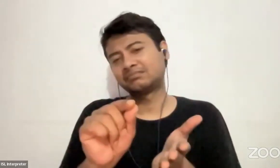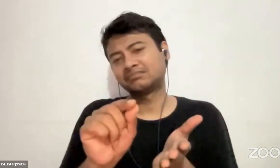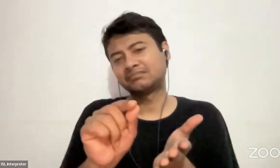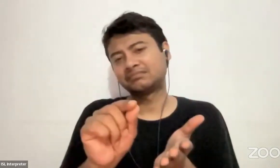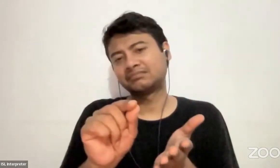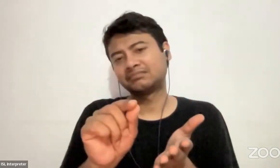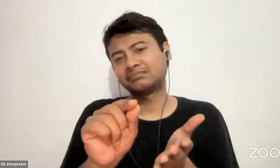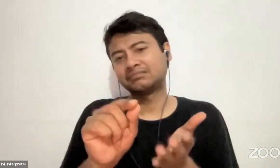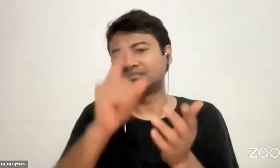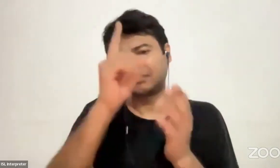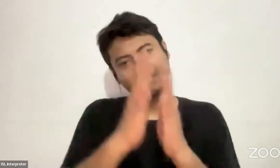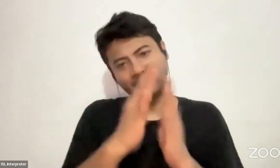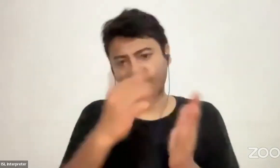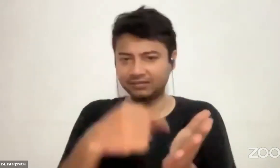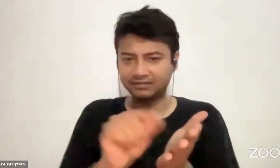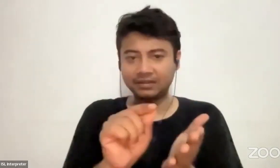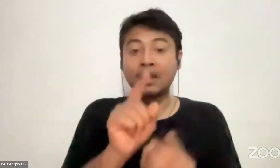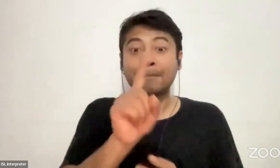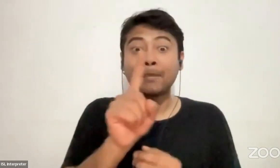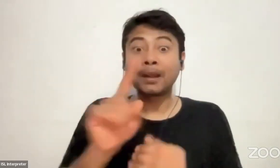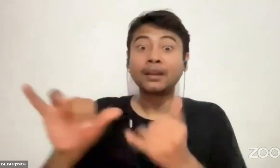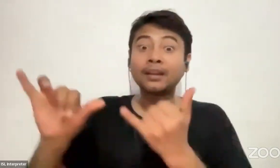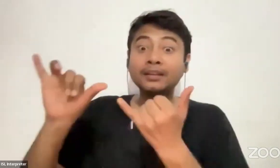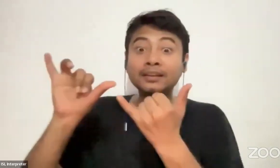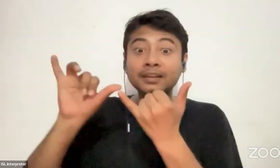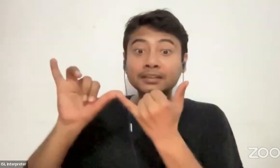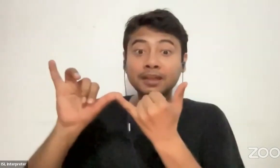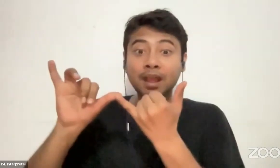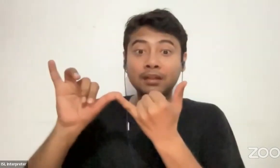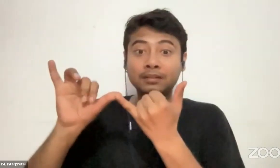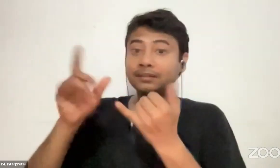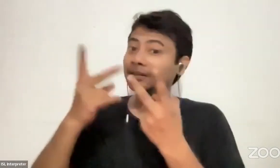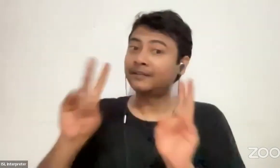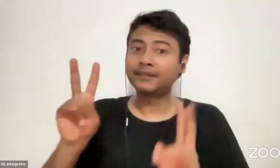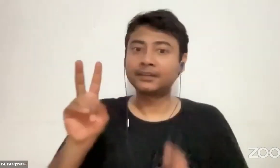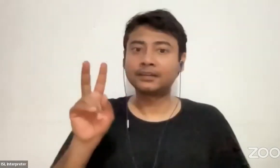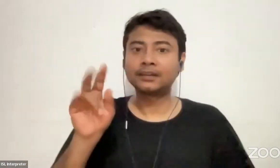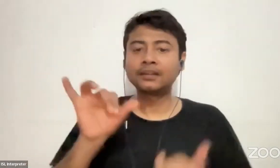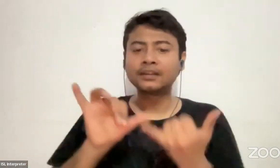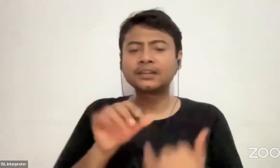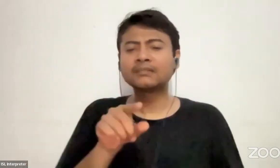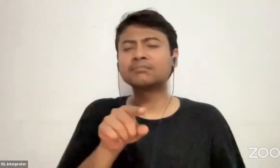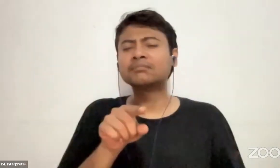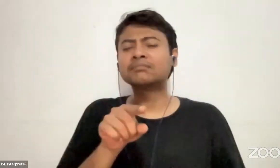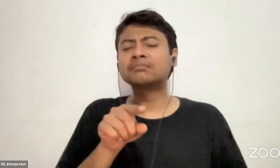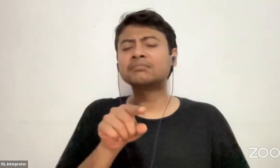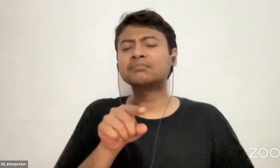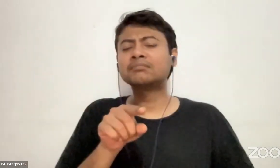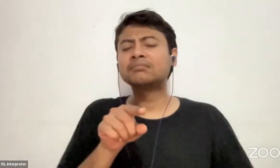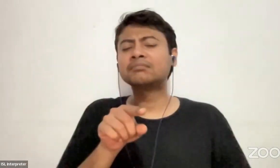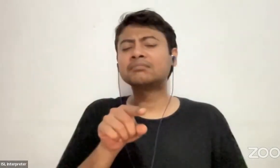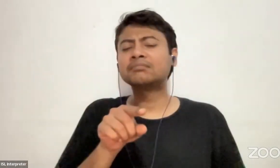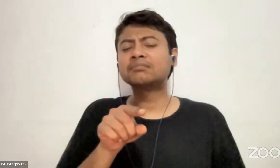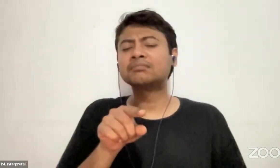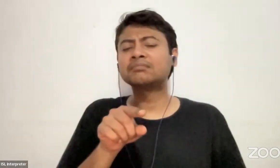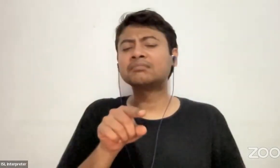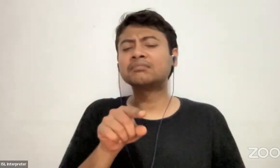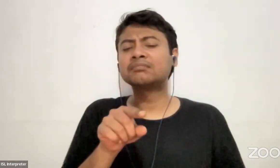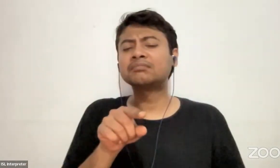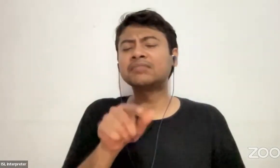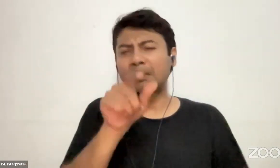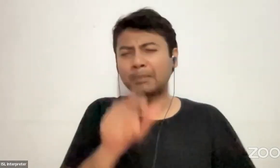जाएगा। ये कह तो रहा है कि भगवान मुझे गाड़ी दे दो, मैं तो आपके धाम जाऊंगा, तीर्थ स्थल